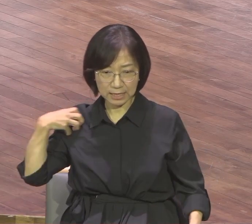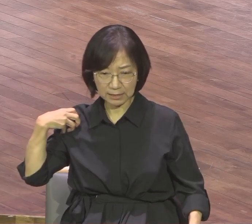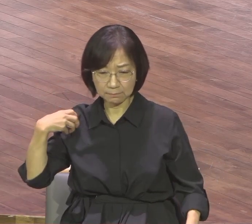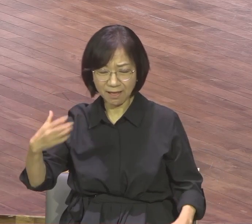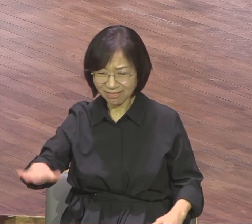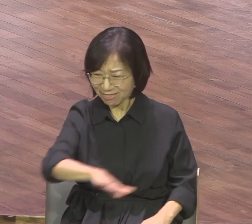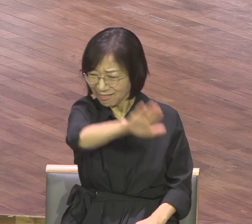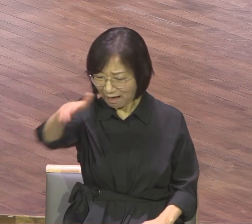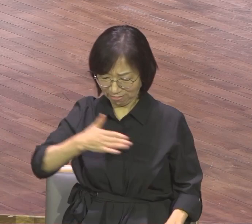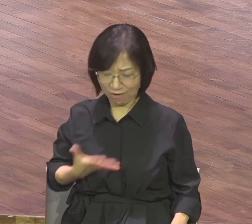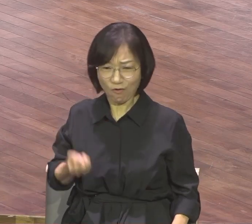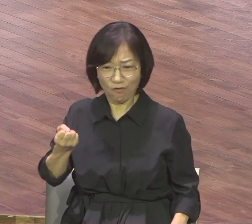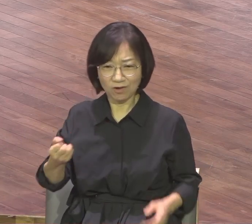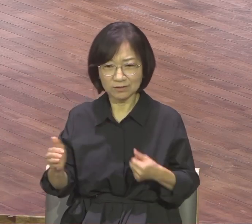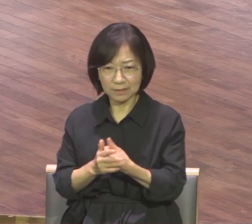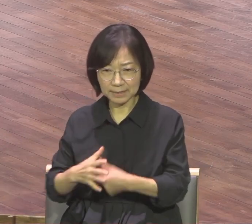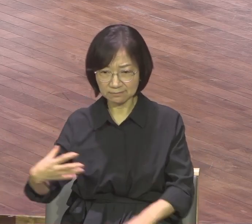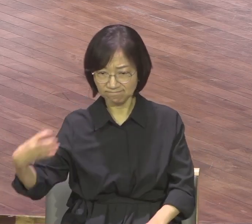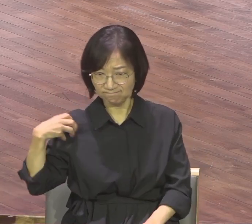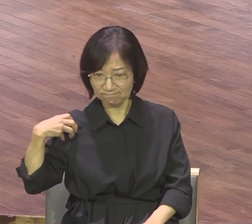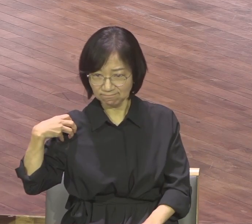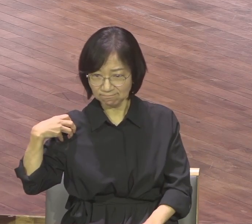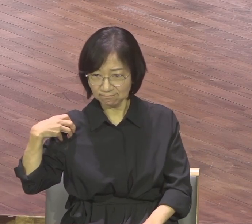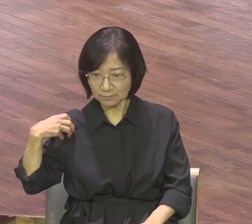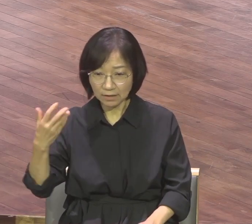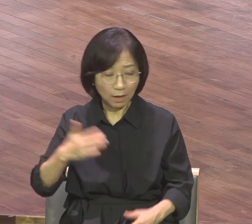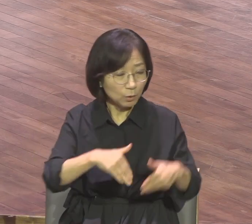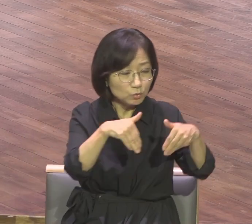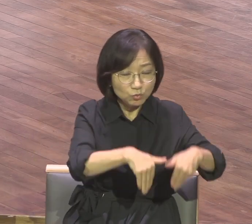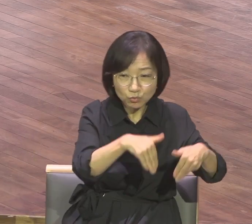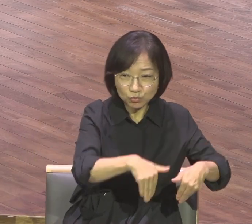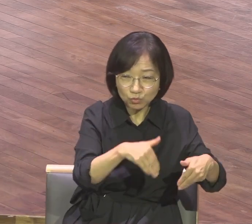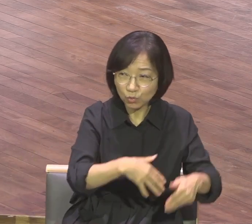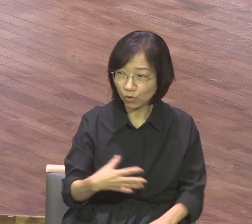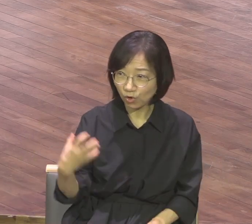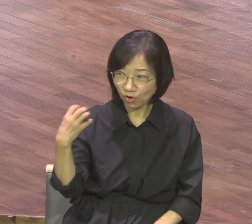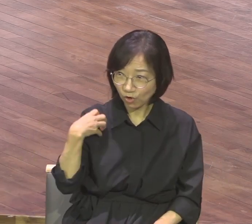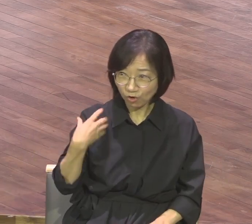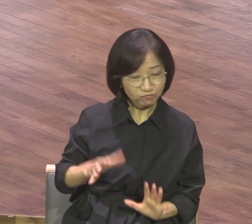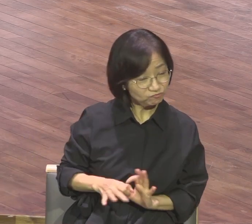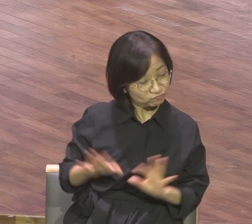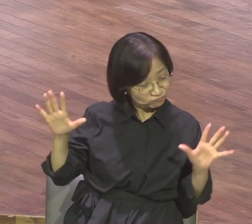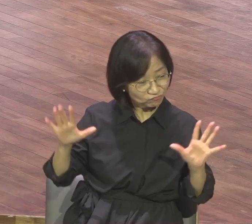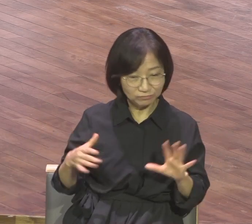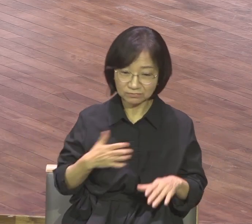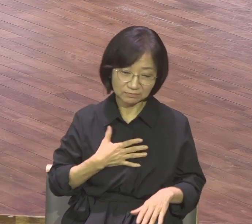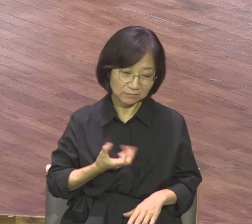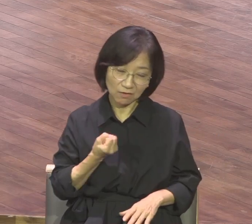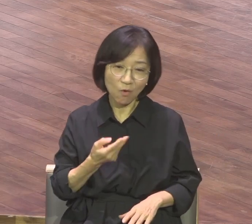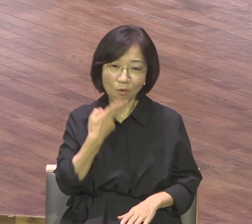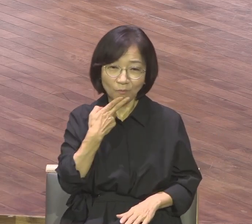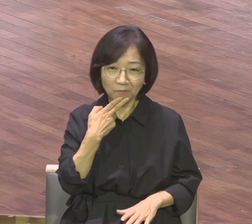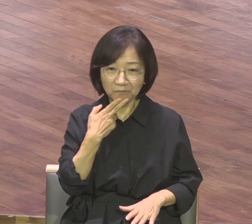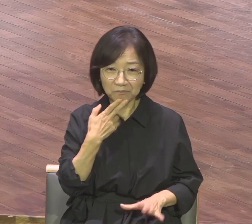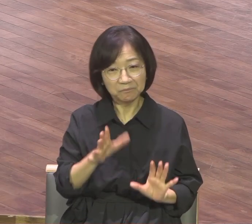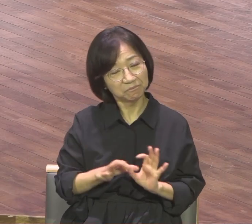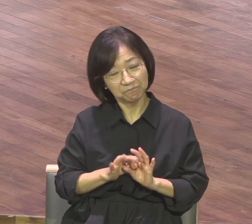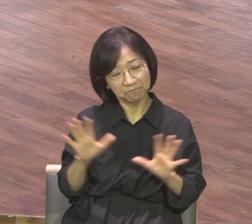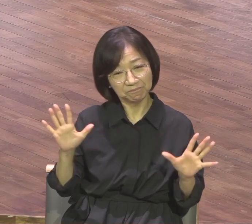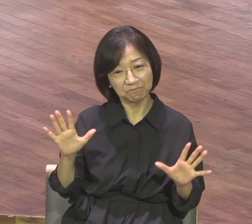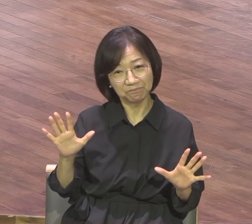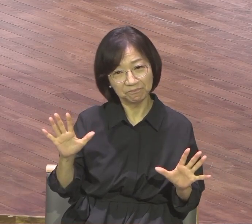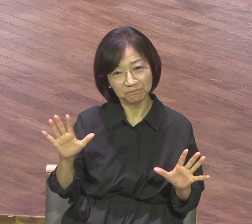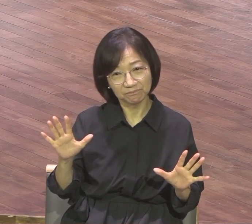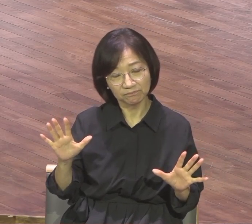주인은 책임의식 종은 책임 없이 없습니다. 그러니까 보이지